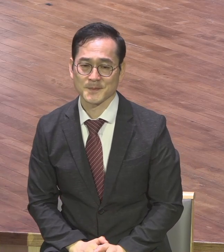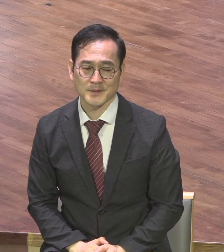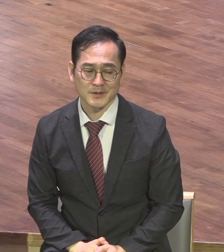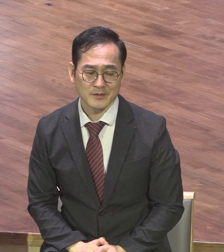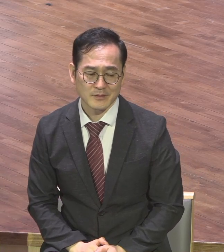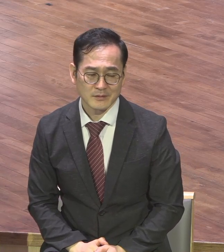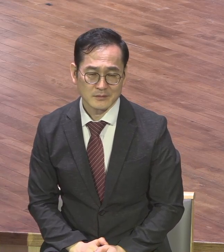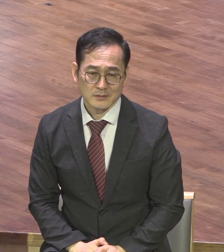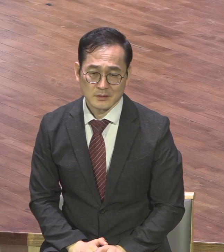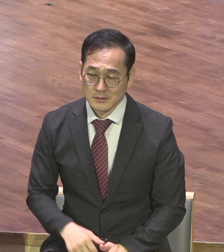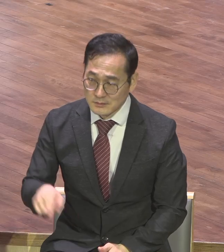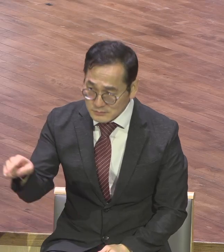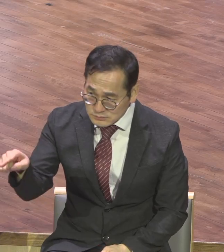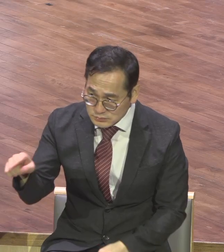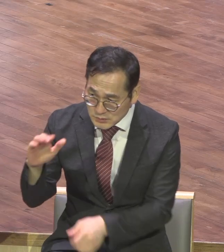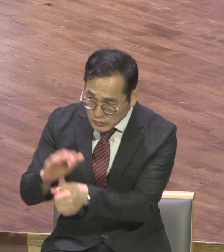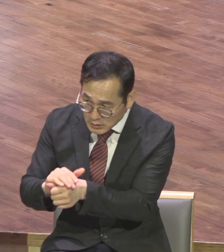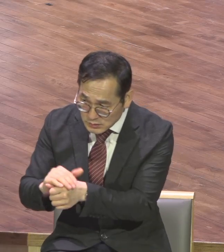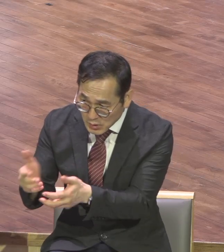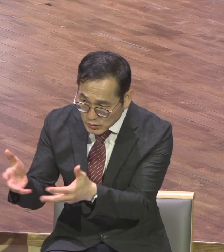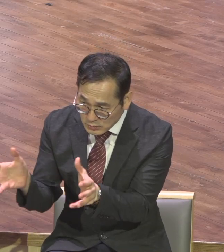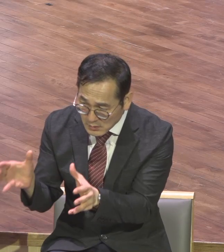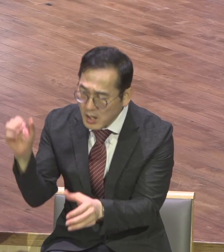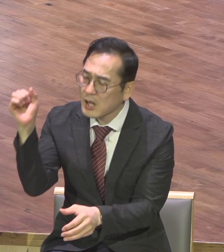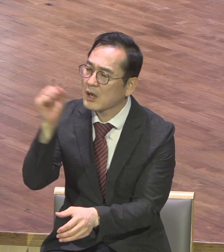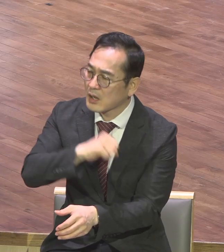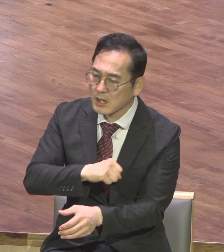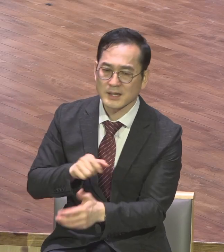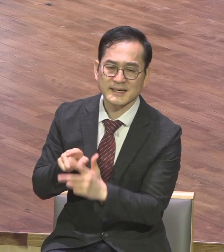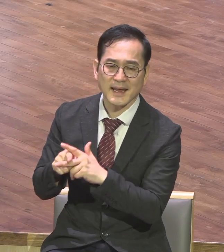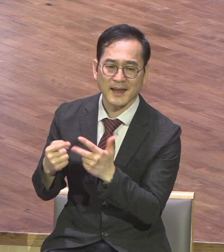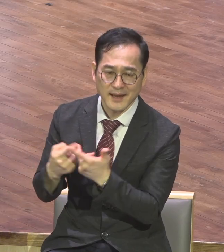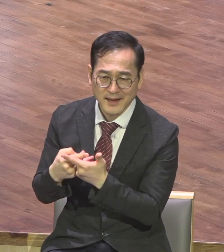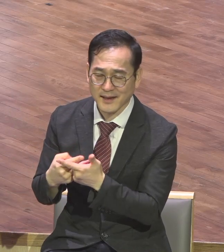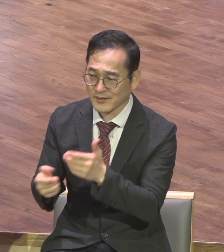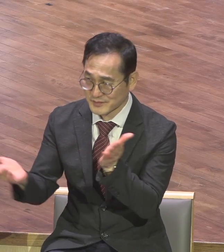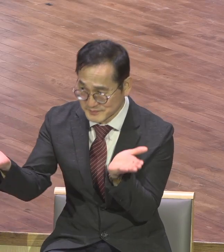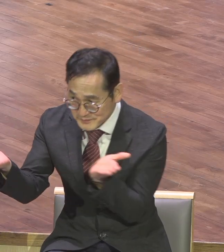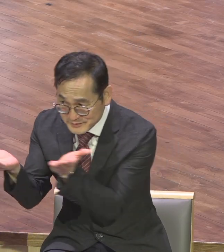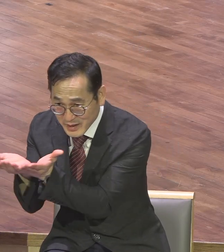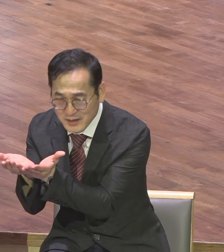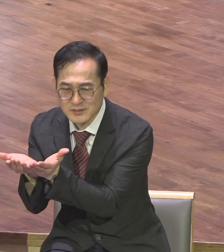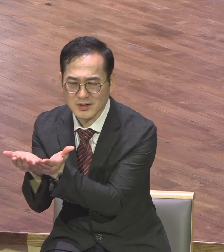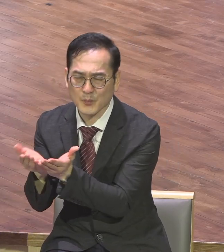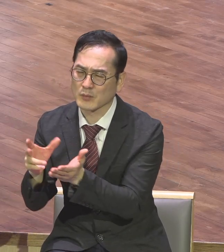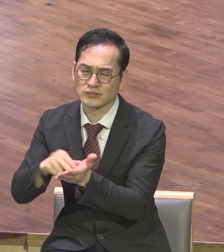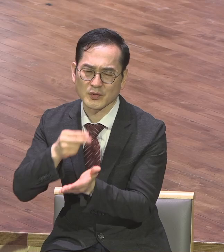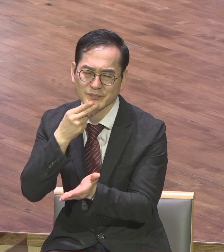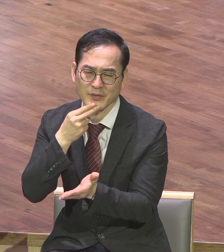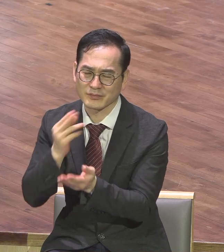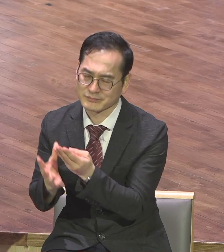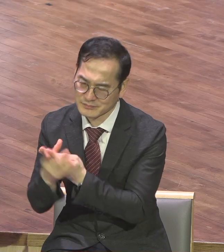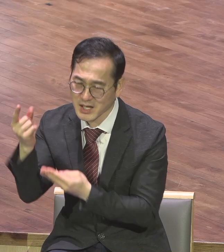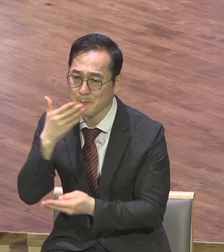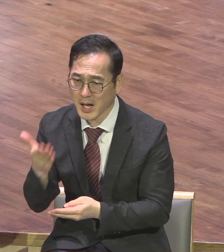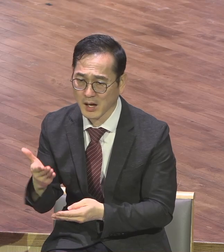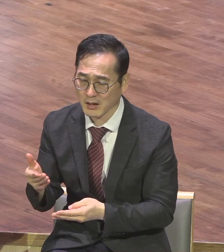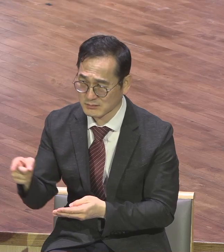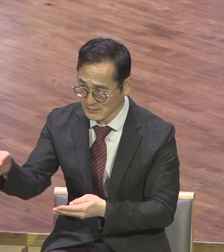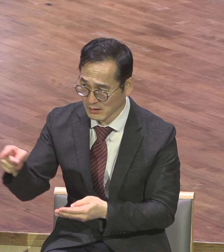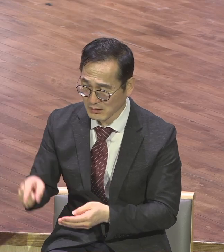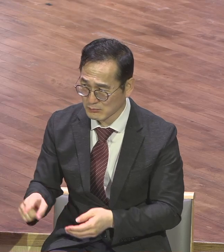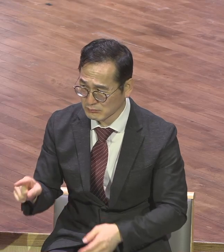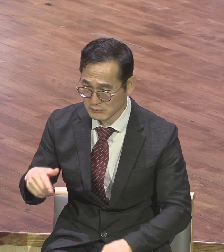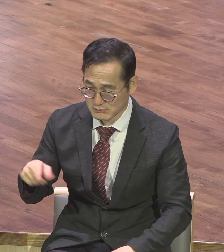그걸 이해를 안 하면 이게 오해가 되죠. 이해가 되죠. 이해가 하나가 안 되죠. 이해가 안 되면